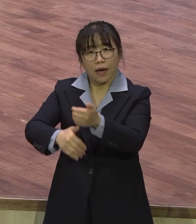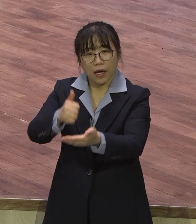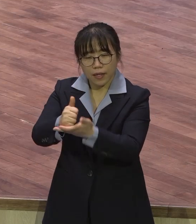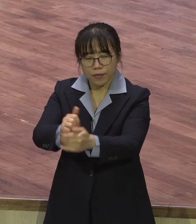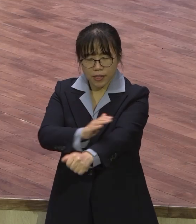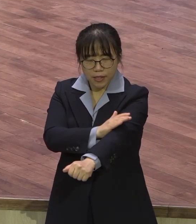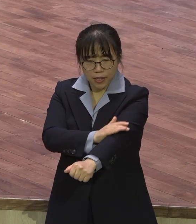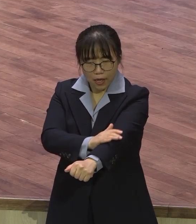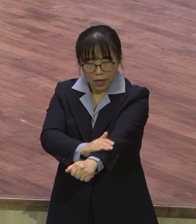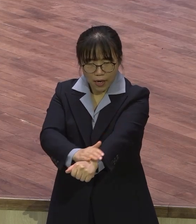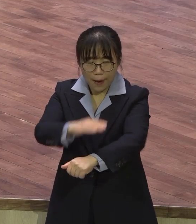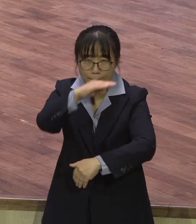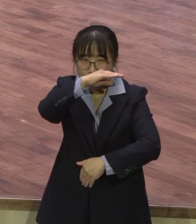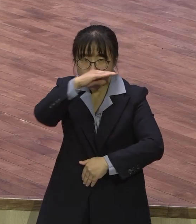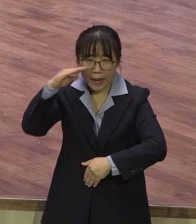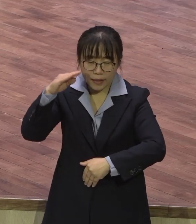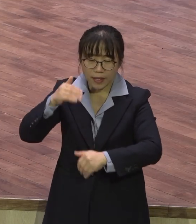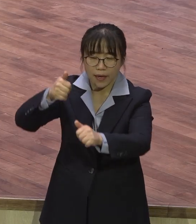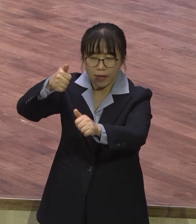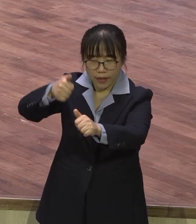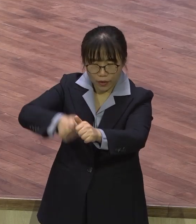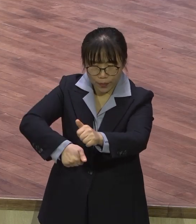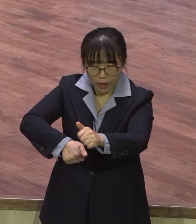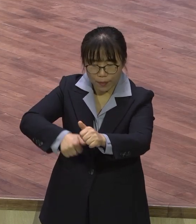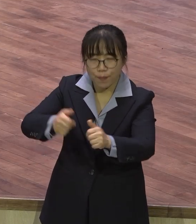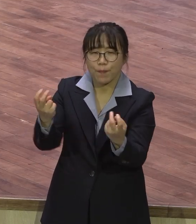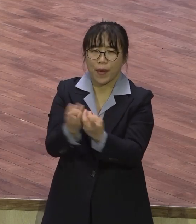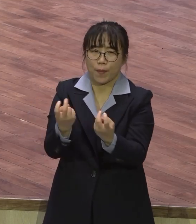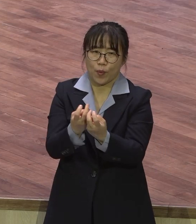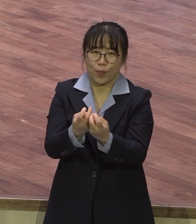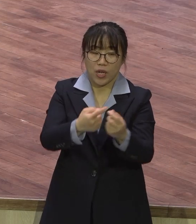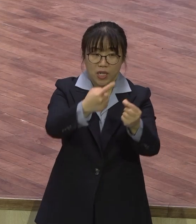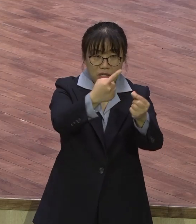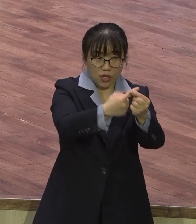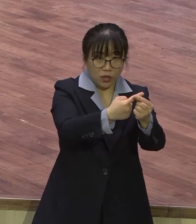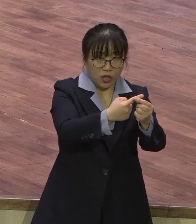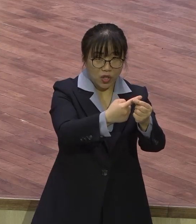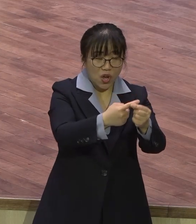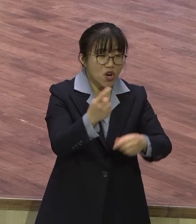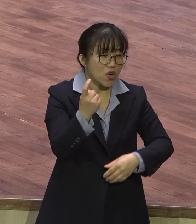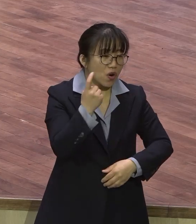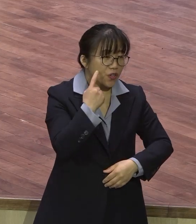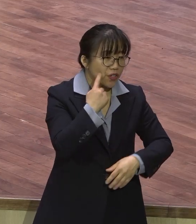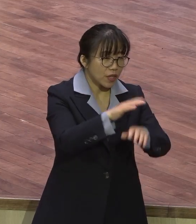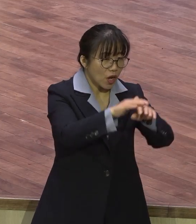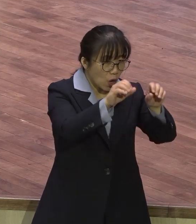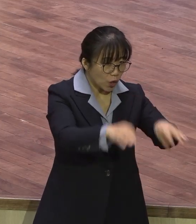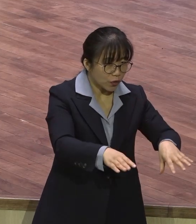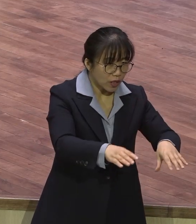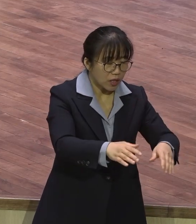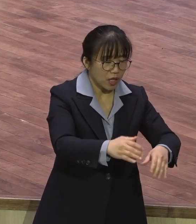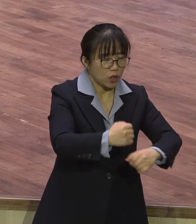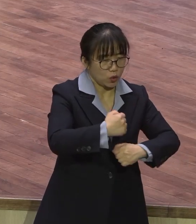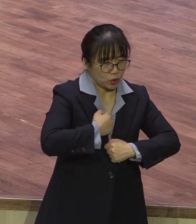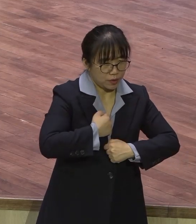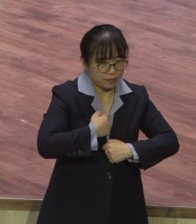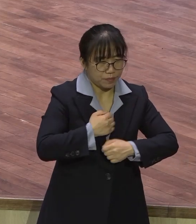경배하는 것에 대해서 강조하고 있어요 1계명의 거짓되고 헛된 신을 경계하도록 가르치고 있다면 2계명은